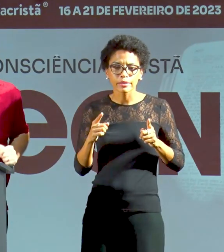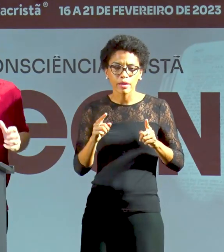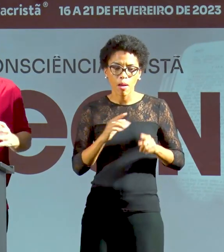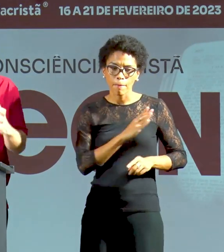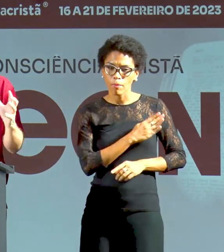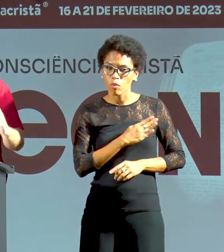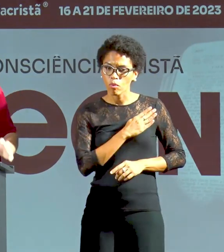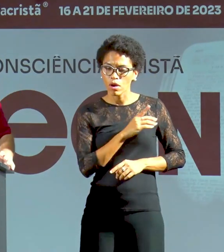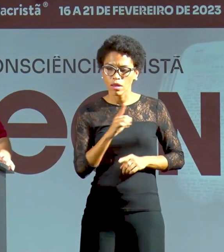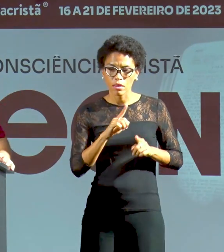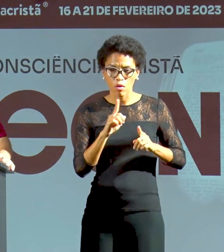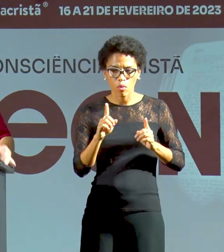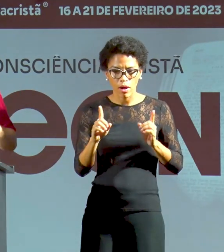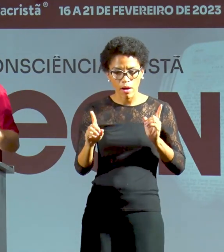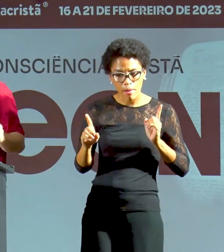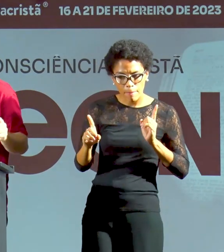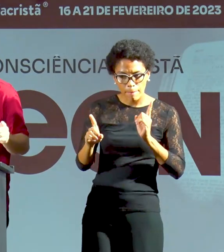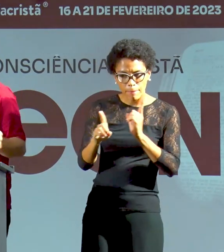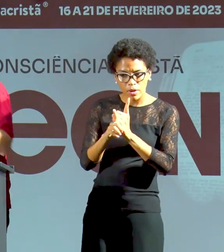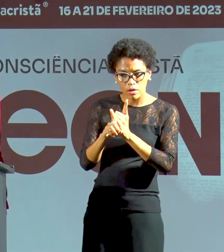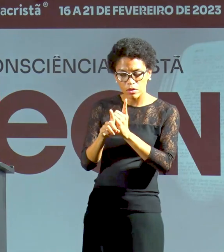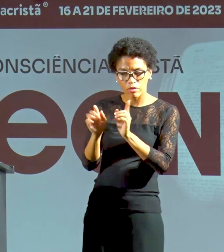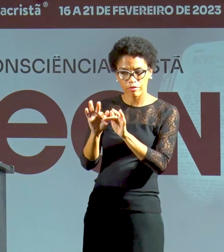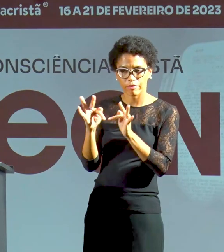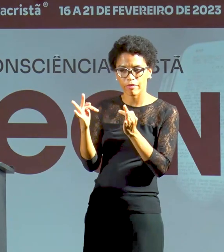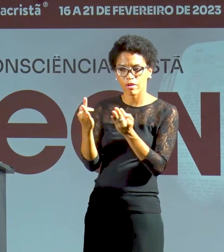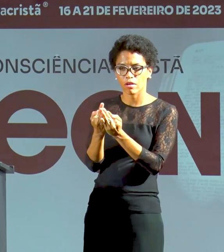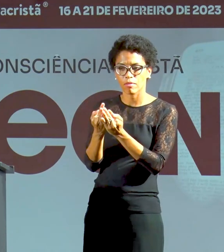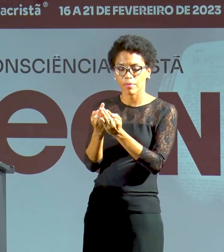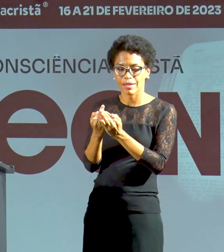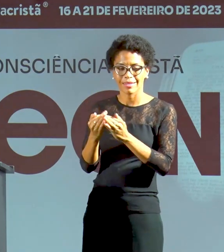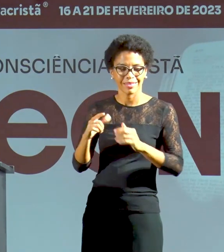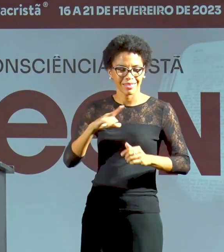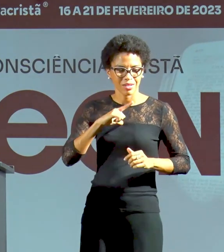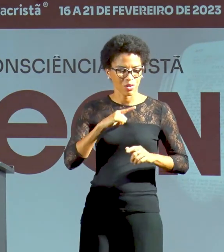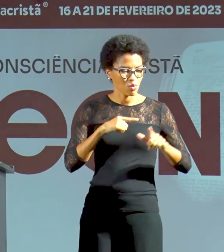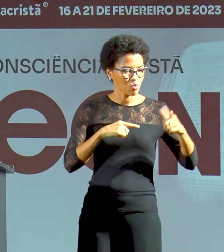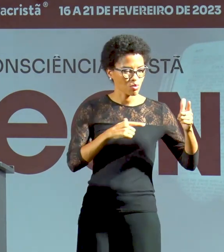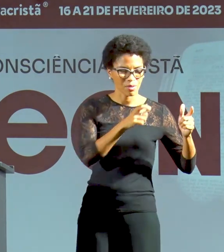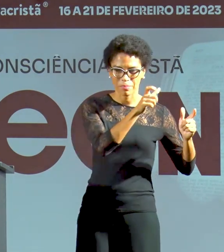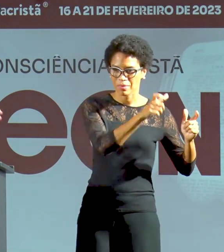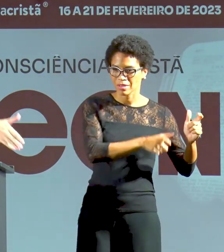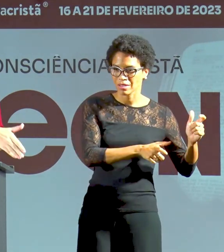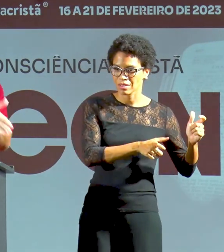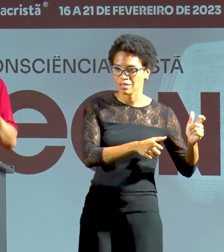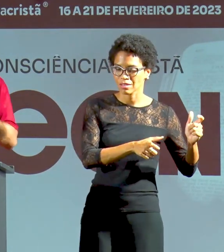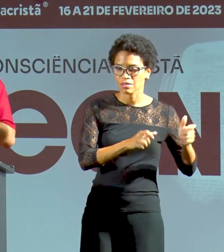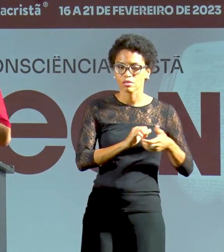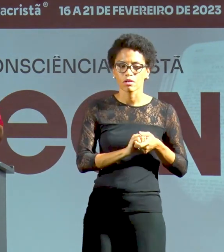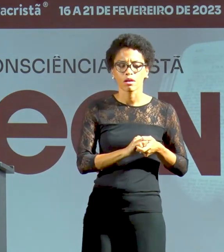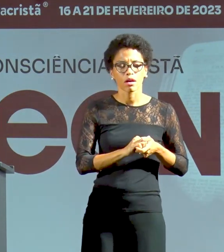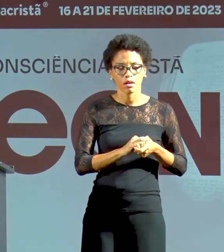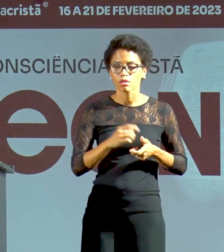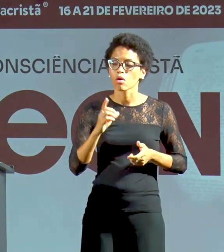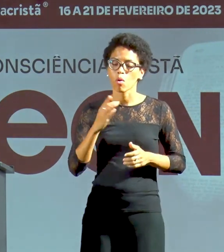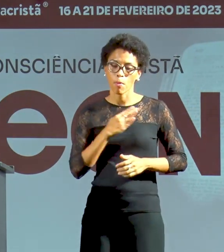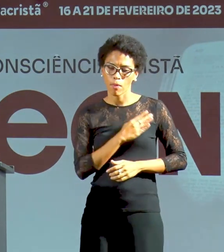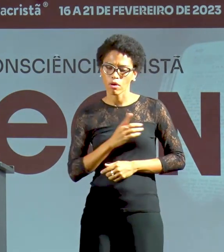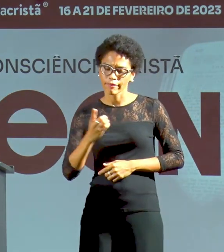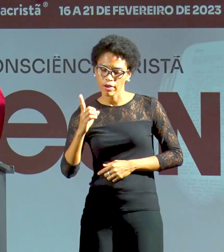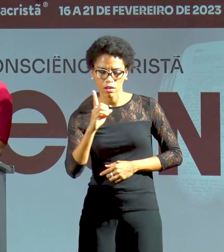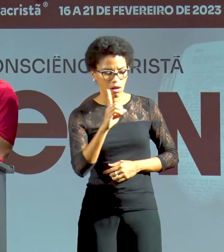ele e aí Boaz também tá apaixonado Então passa a fazer o quê vai conversar com mais próximo o negócio é o seguinte mais explode não é de de